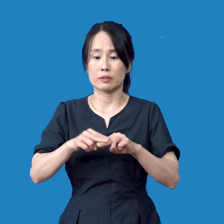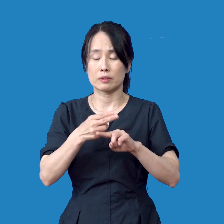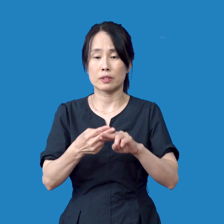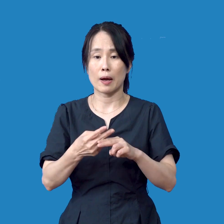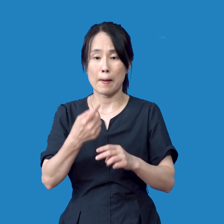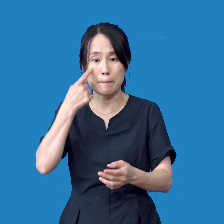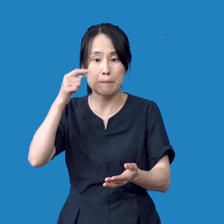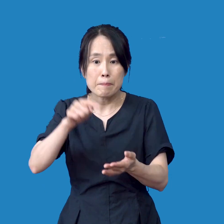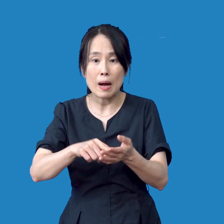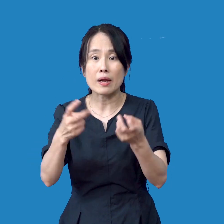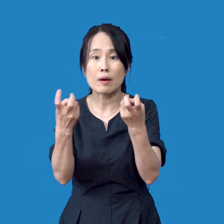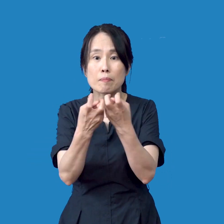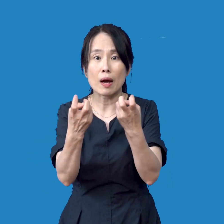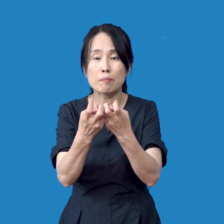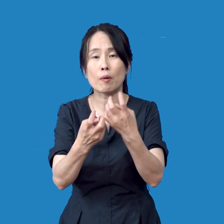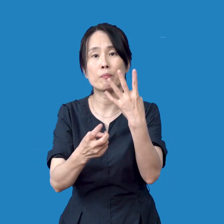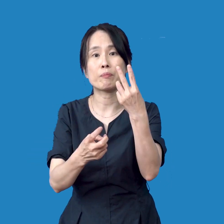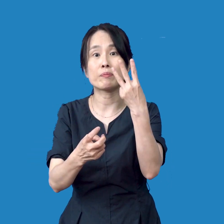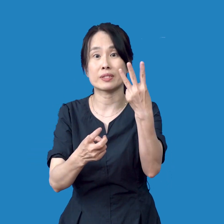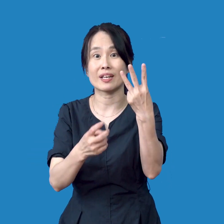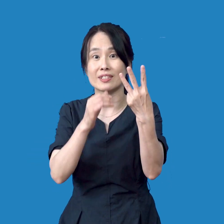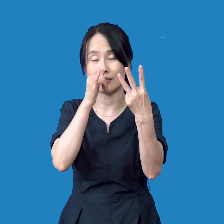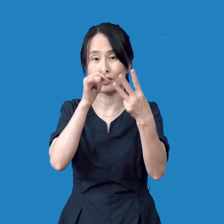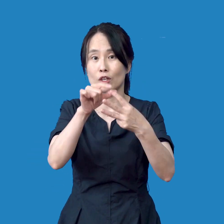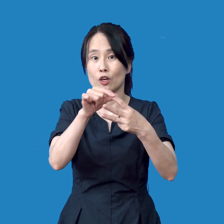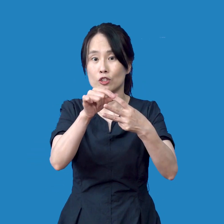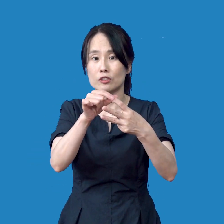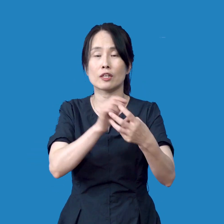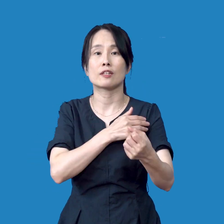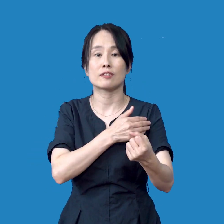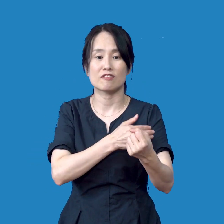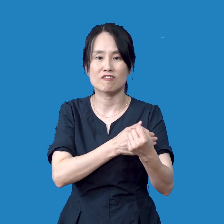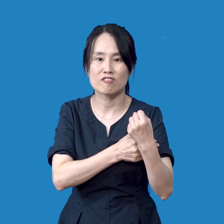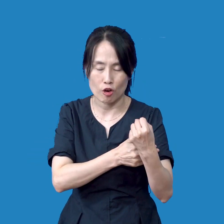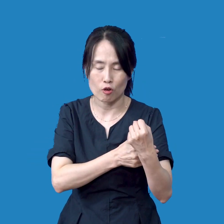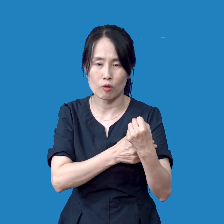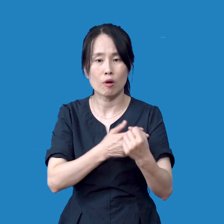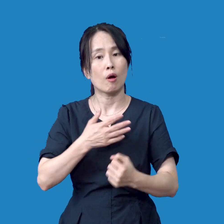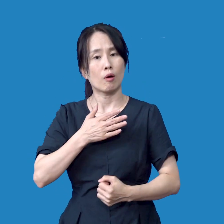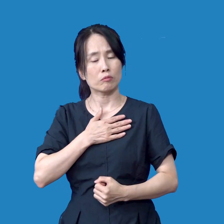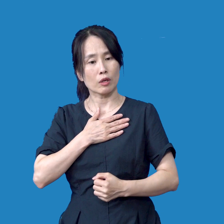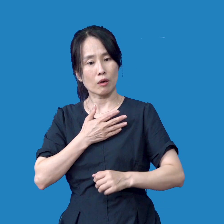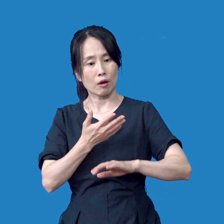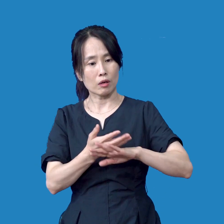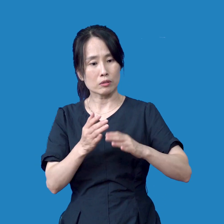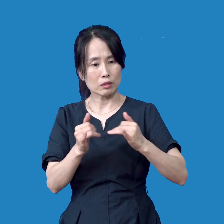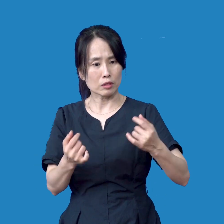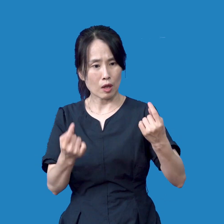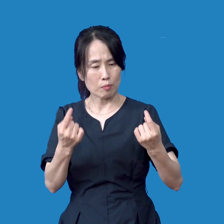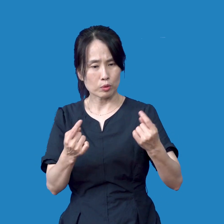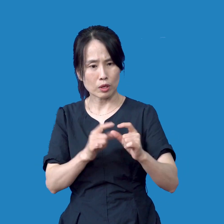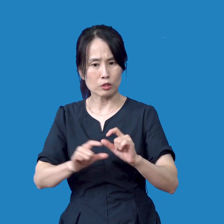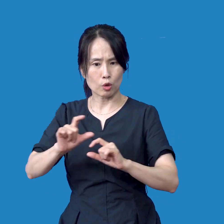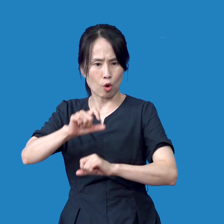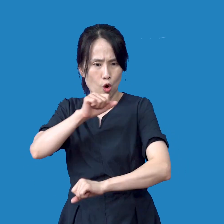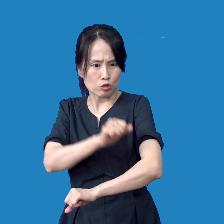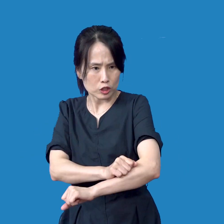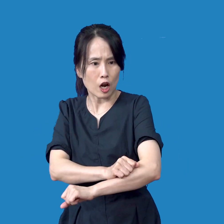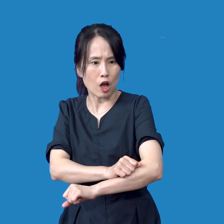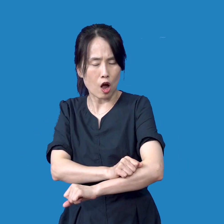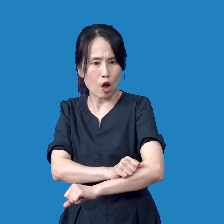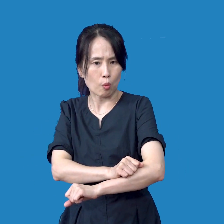있겠습니까? 세 가지 기준이 있습니다. 첫째는 능력. 내가 다른 사람들보다 좀 더